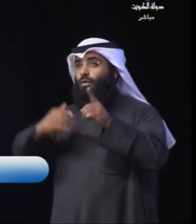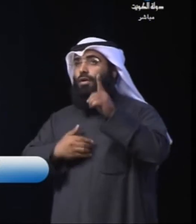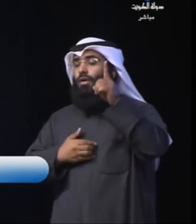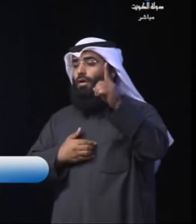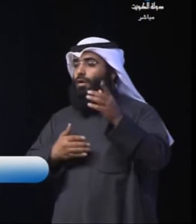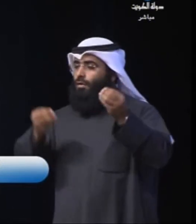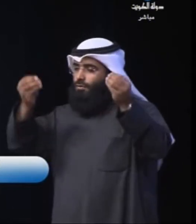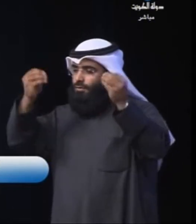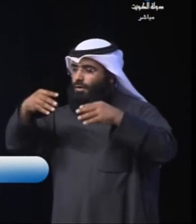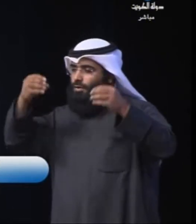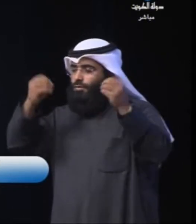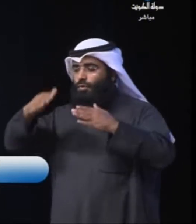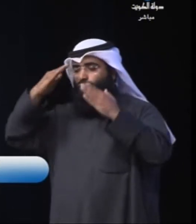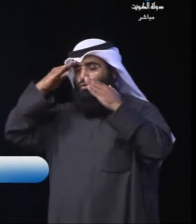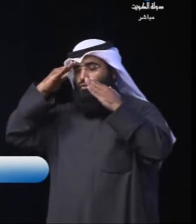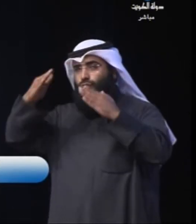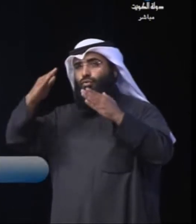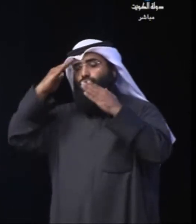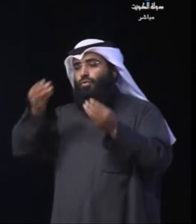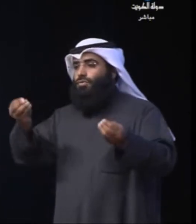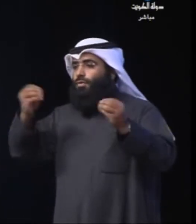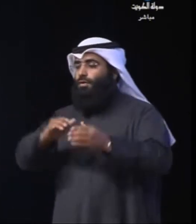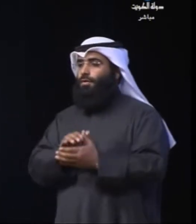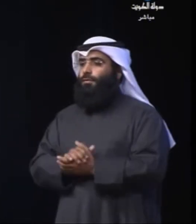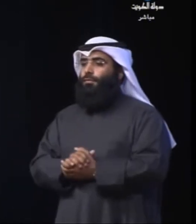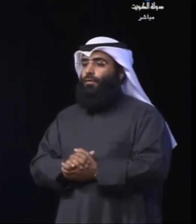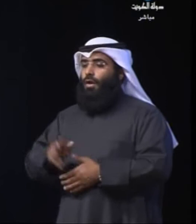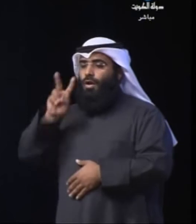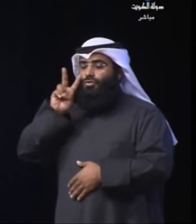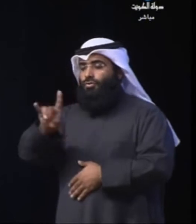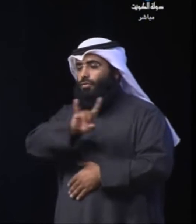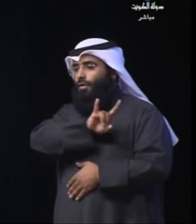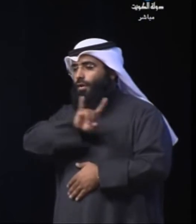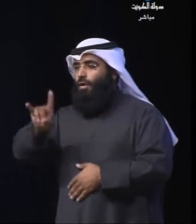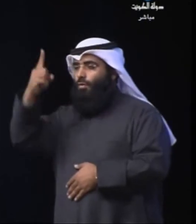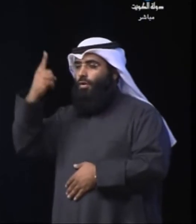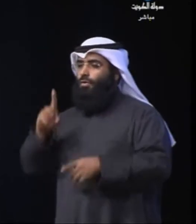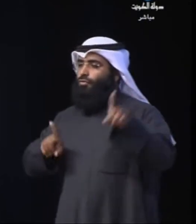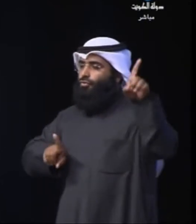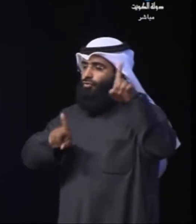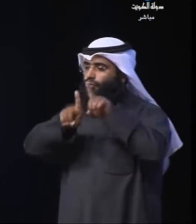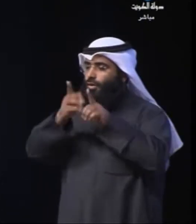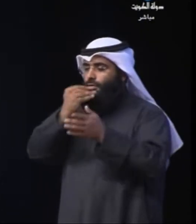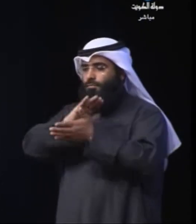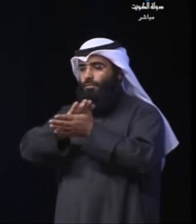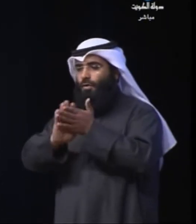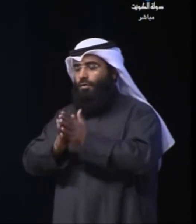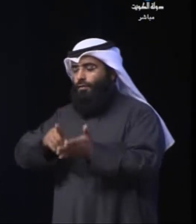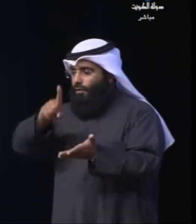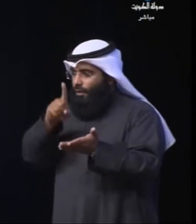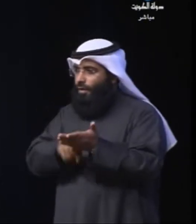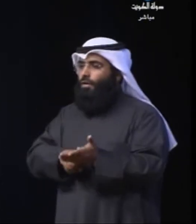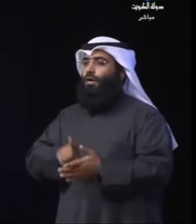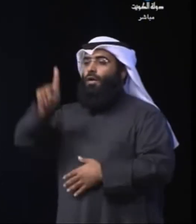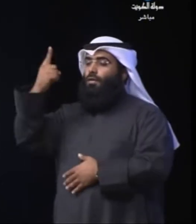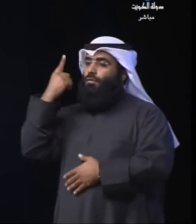ما أولى من نعم سائغة وأزدى، ونشهد أن لا إله إلا الله وحده لا